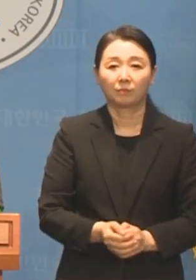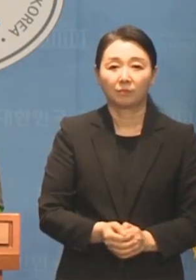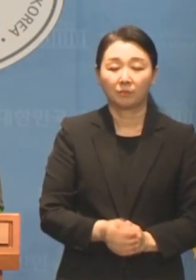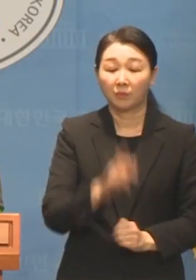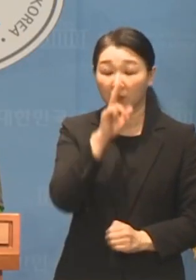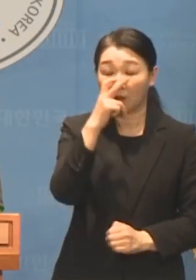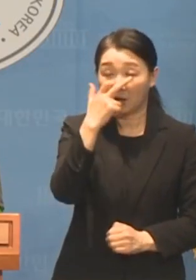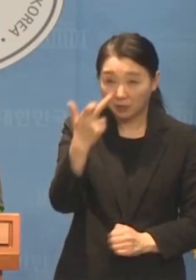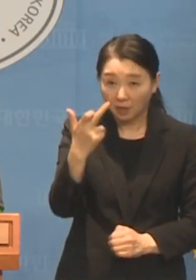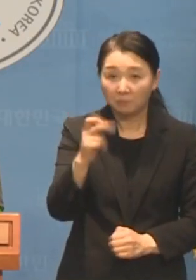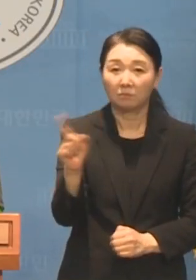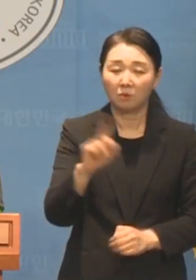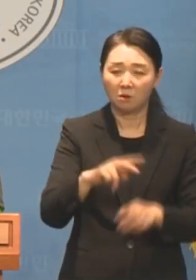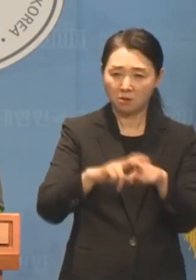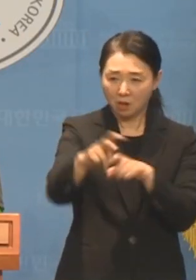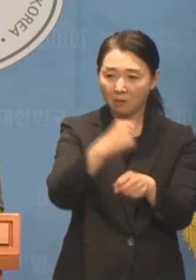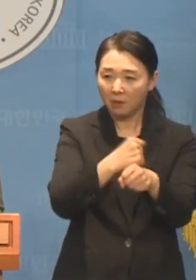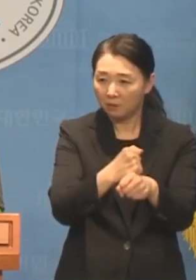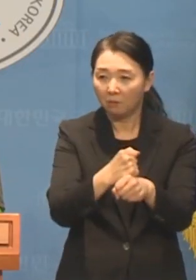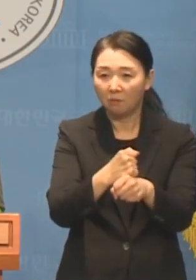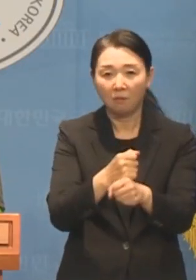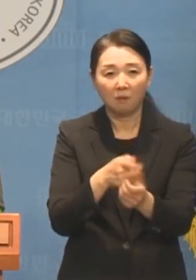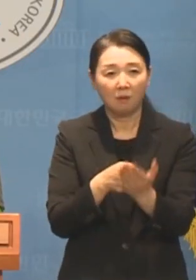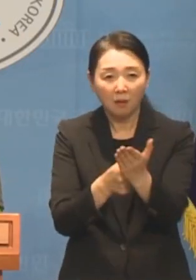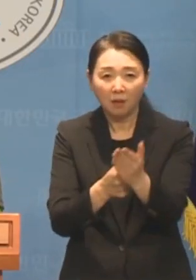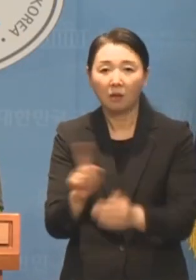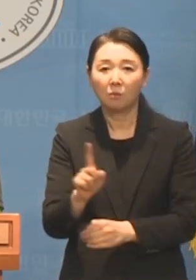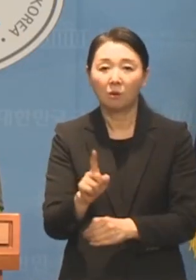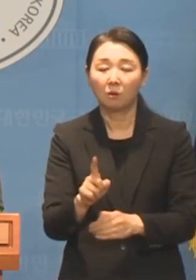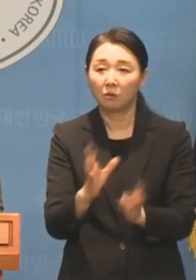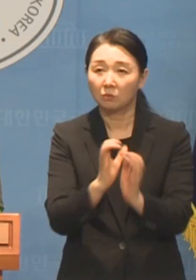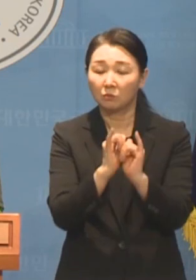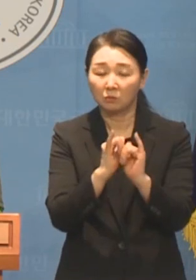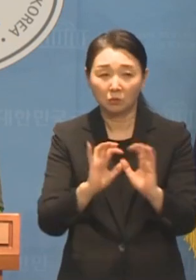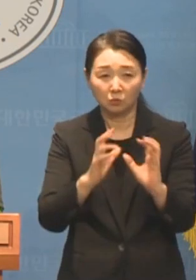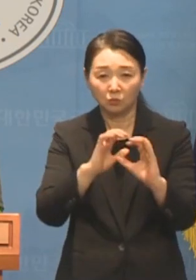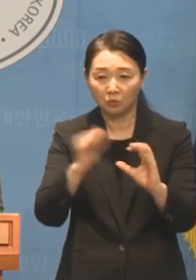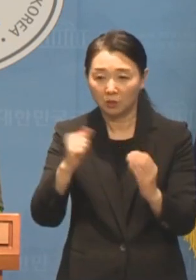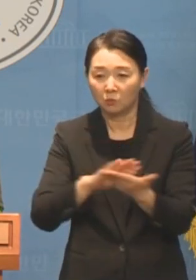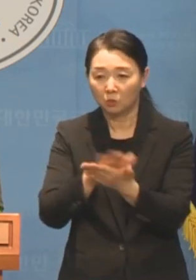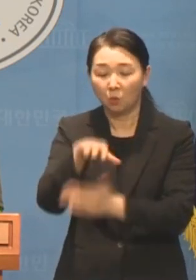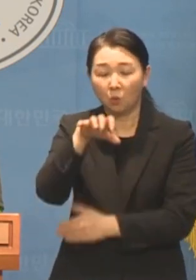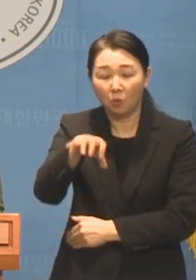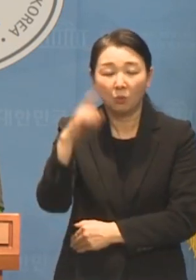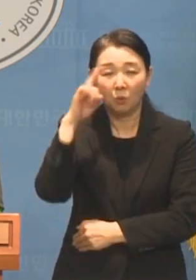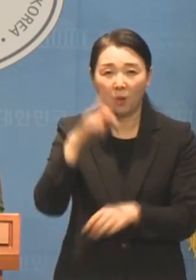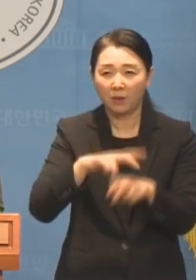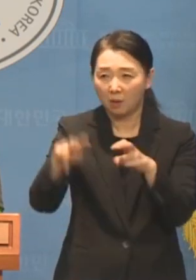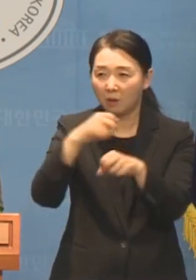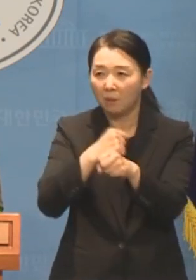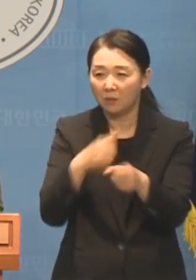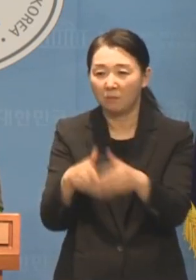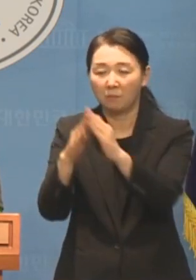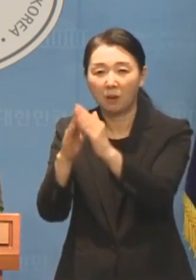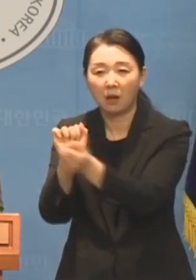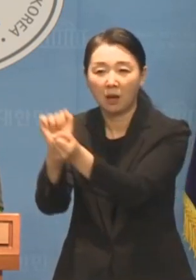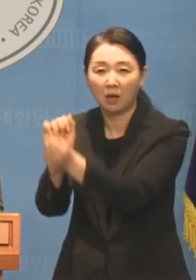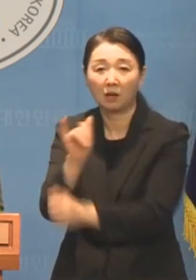설악산 국립공원에 케이블카를 놓는다는 것은 모든 국립공원에 케이블카 도미노 현상을 일으키는